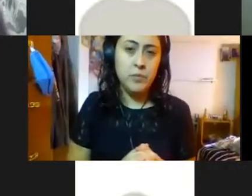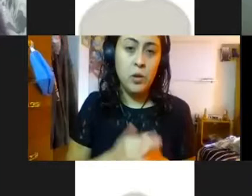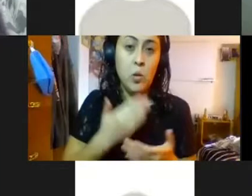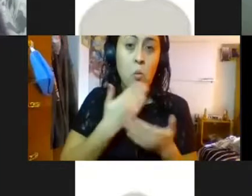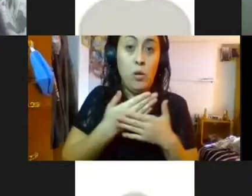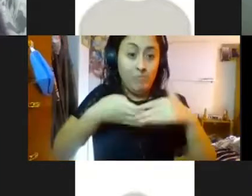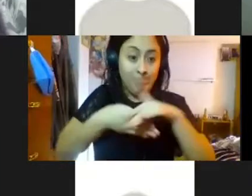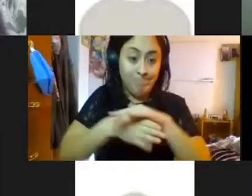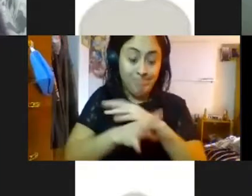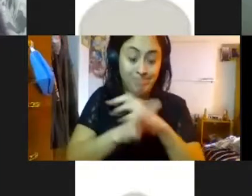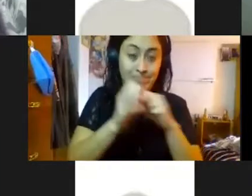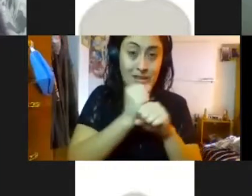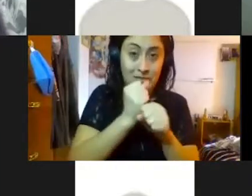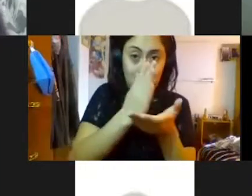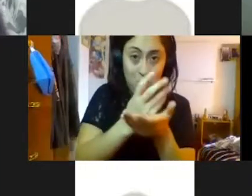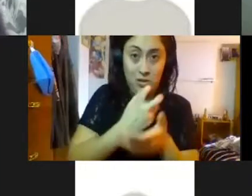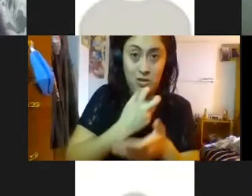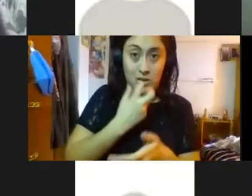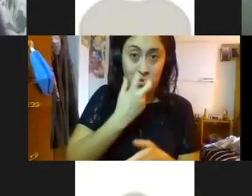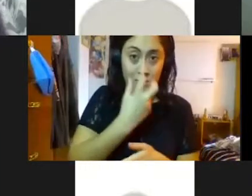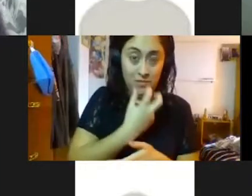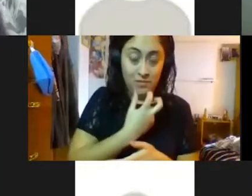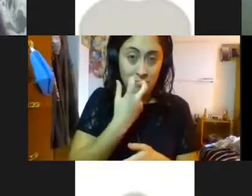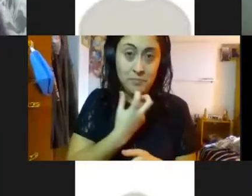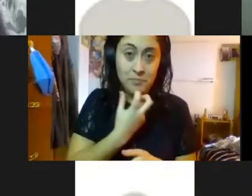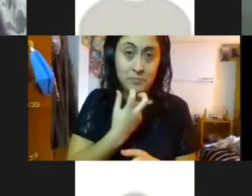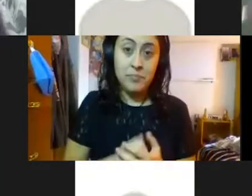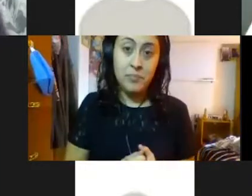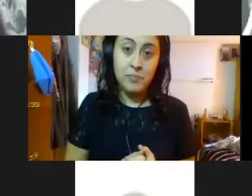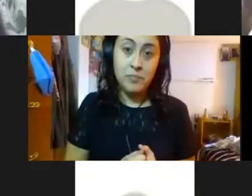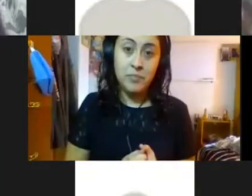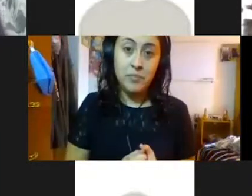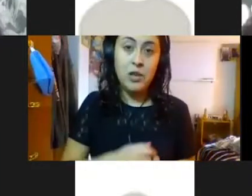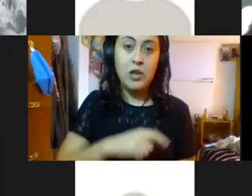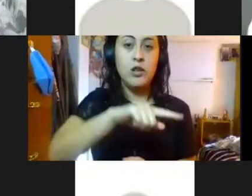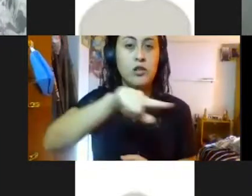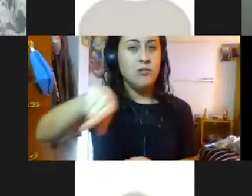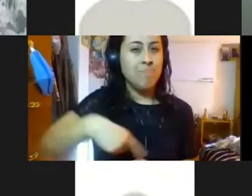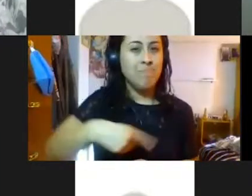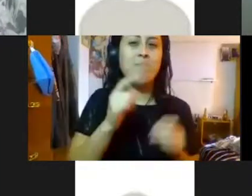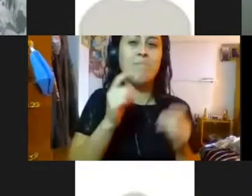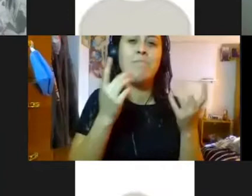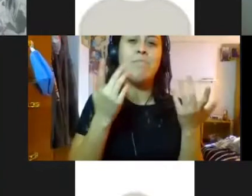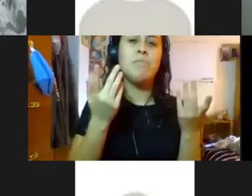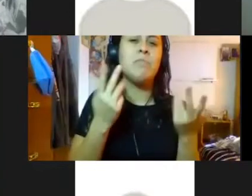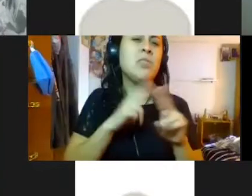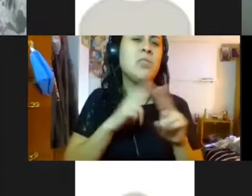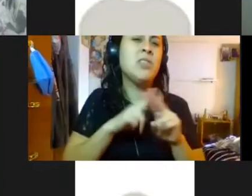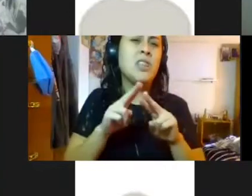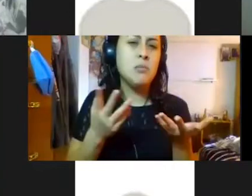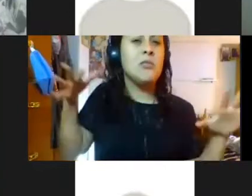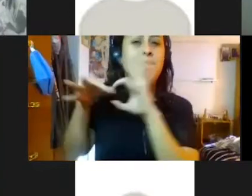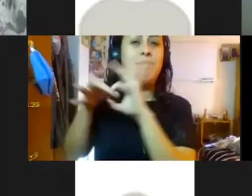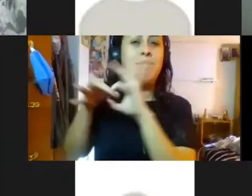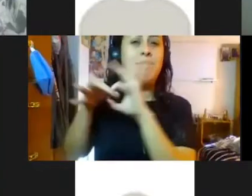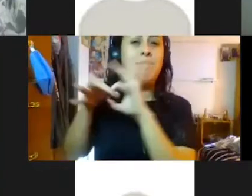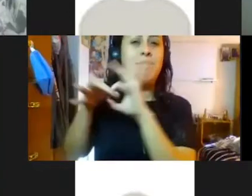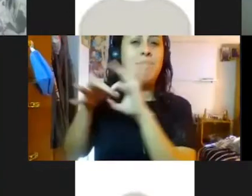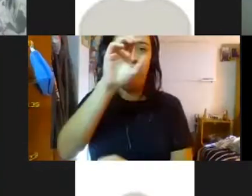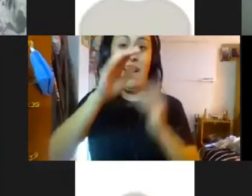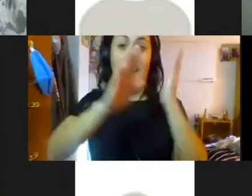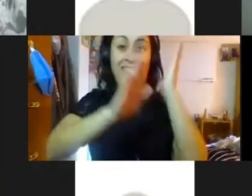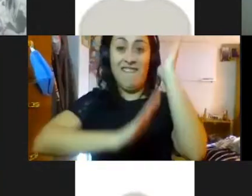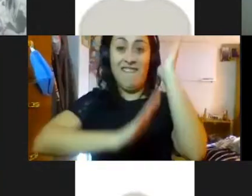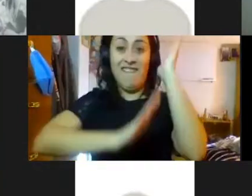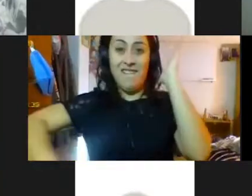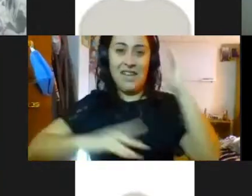que nosotros tuviésemos que basar nuestro trabajo justamente en las bases curriculares de educación parvularia, entregó